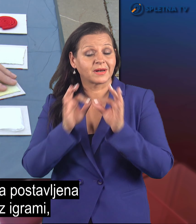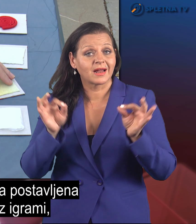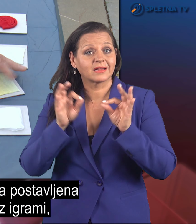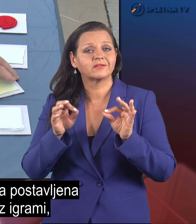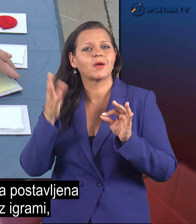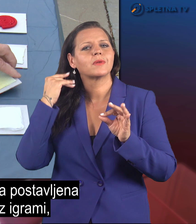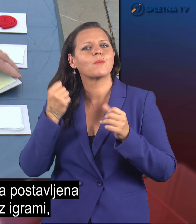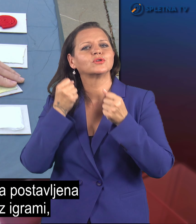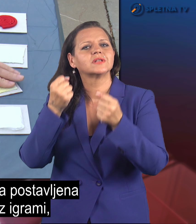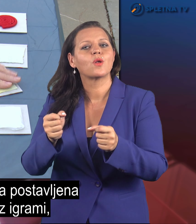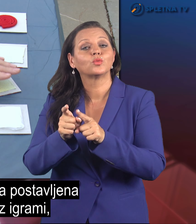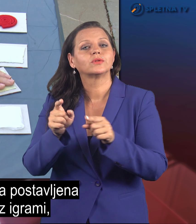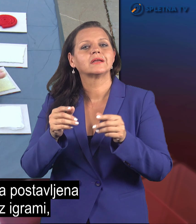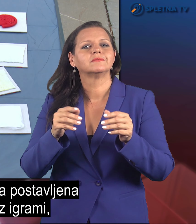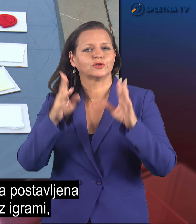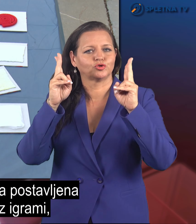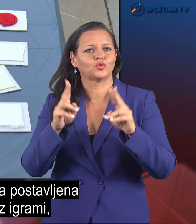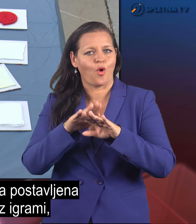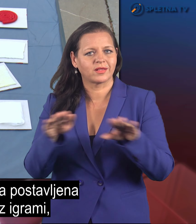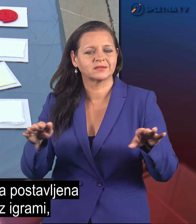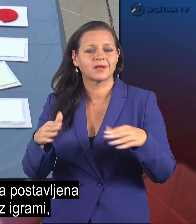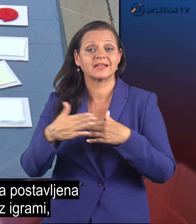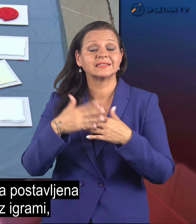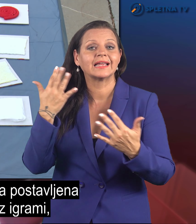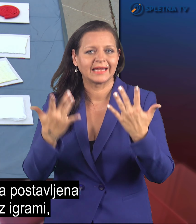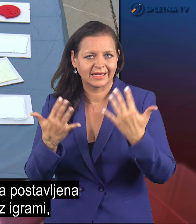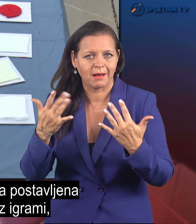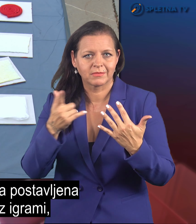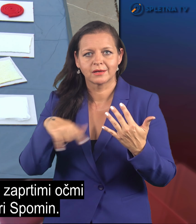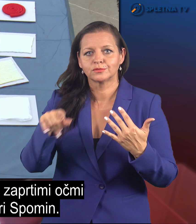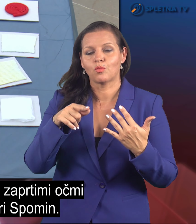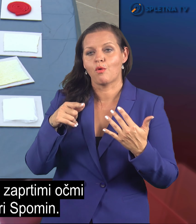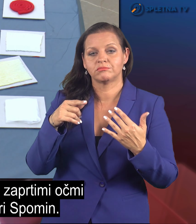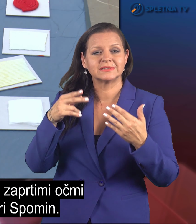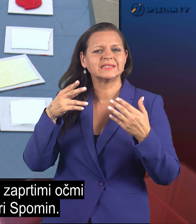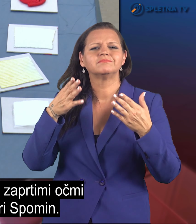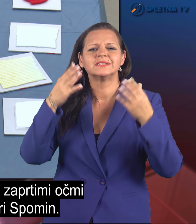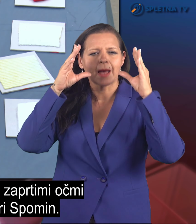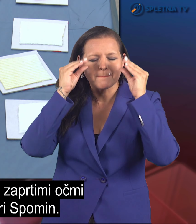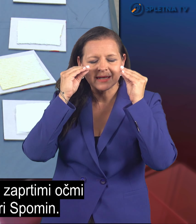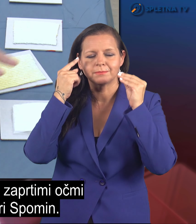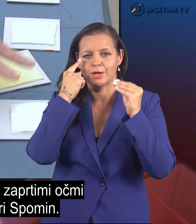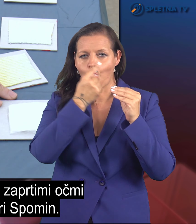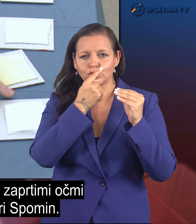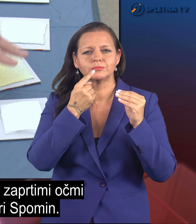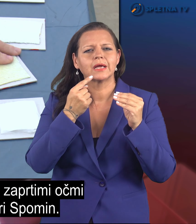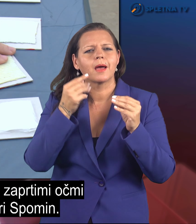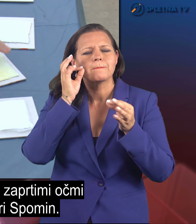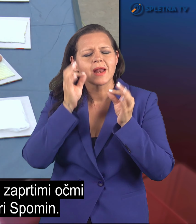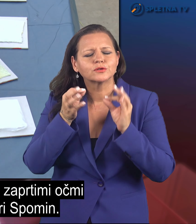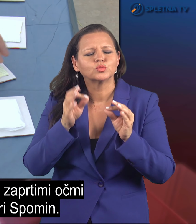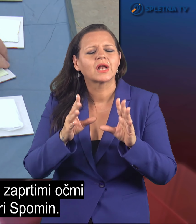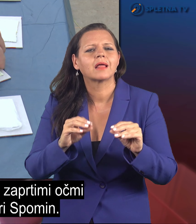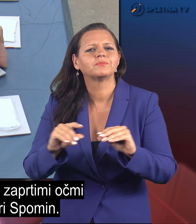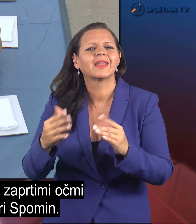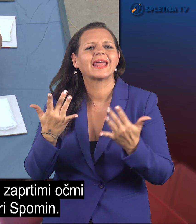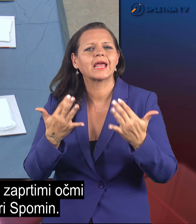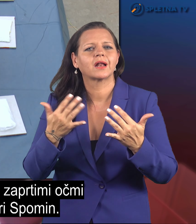Na prireditvi je bila postavljena tudi stojnica z igrami, na kateri smo se zaprtimi očmi preizkusili v igri